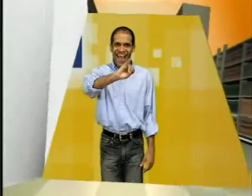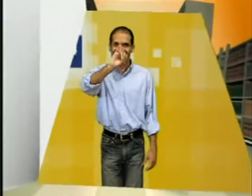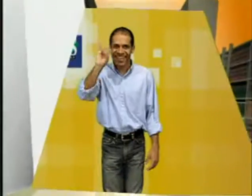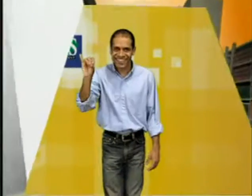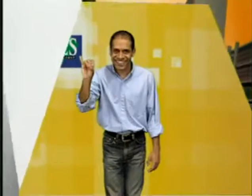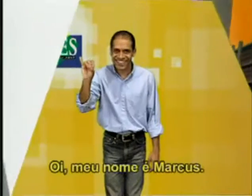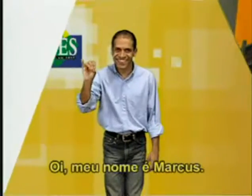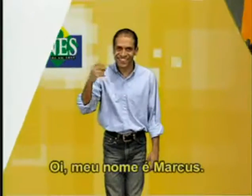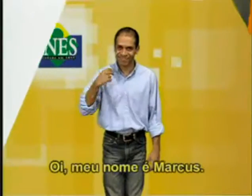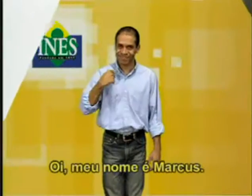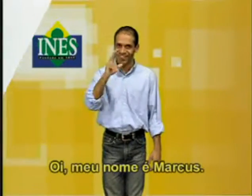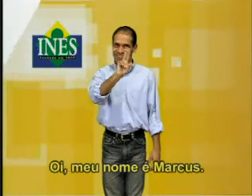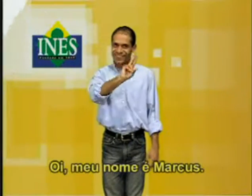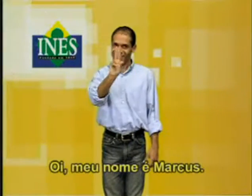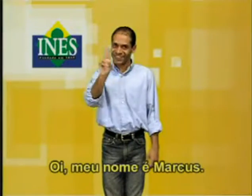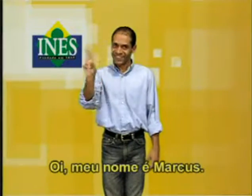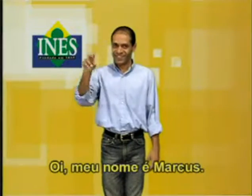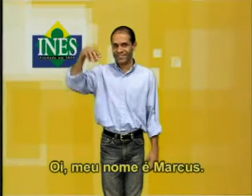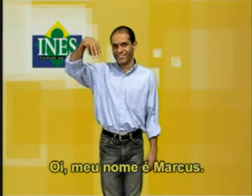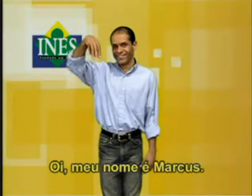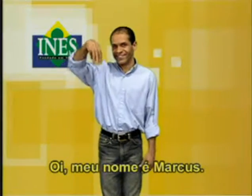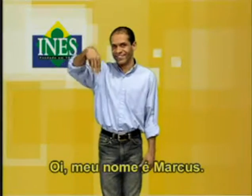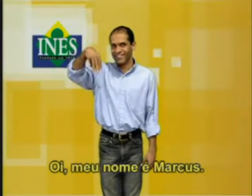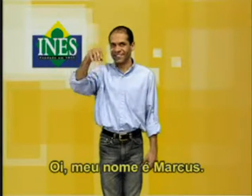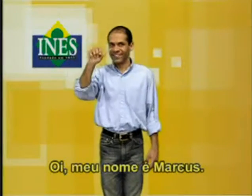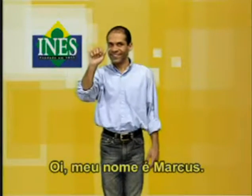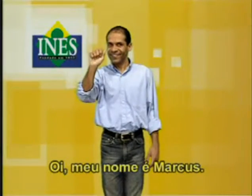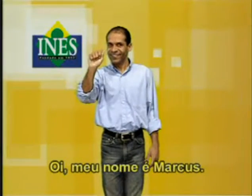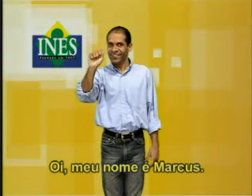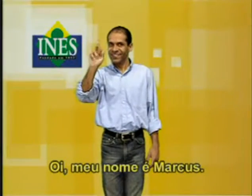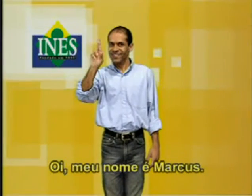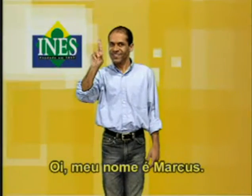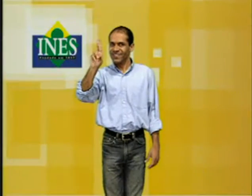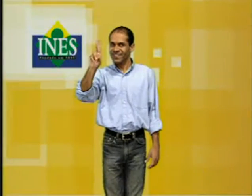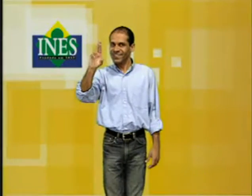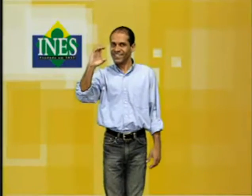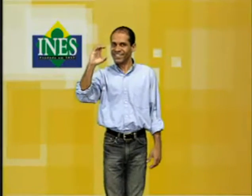Oi, meu nome é Marcos.